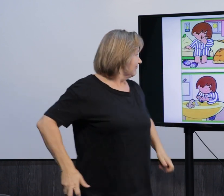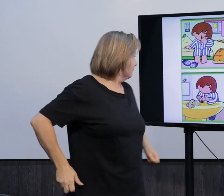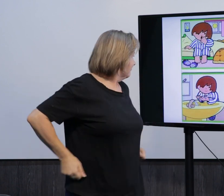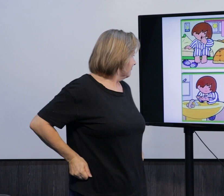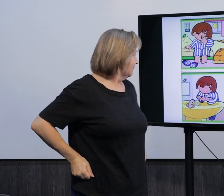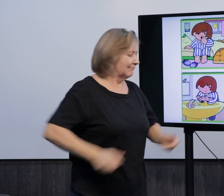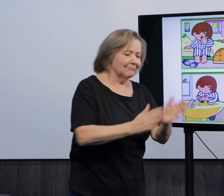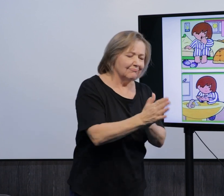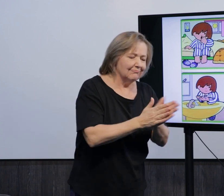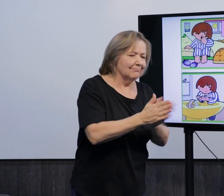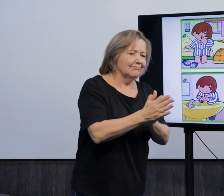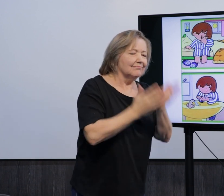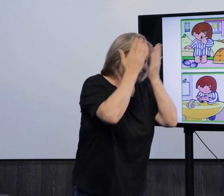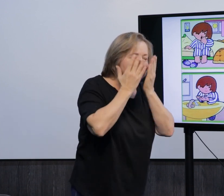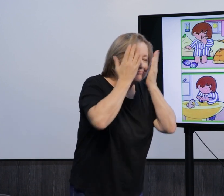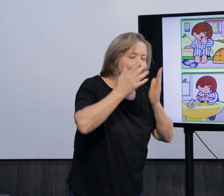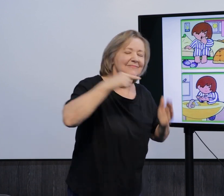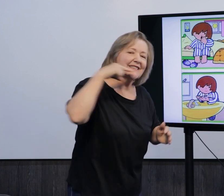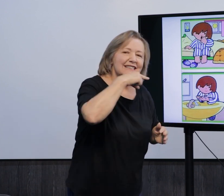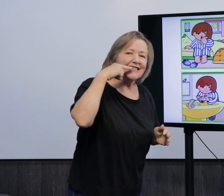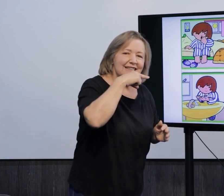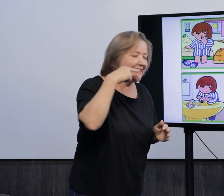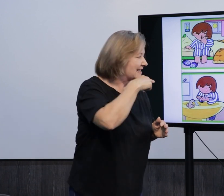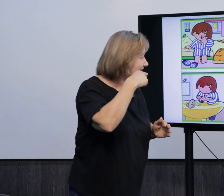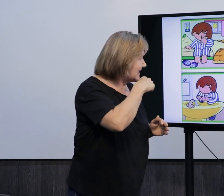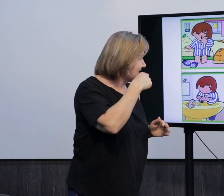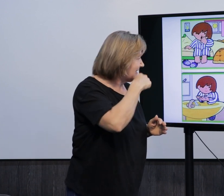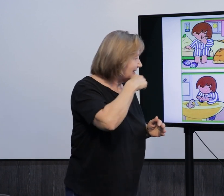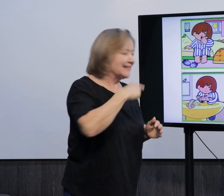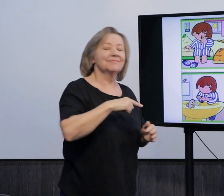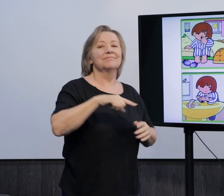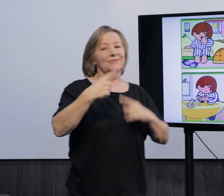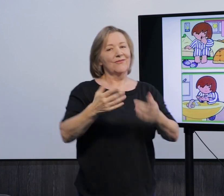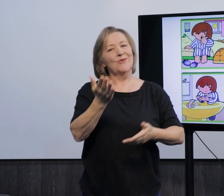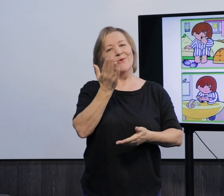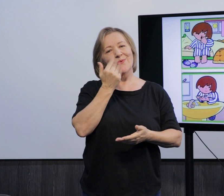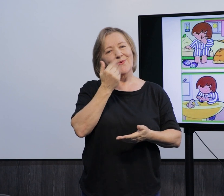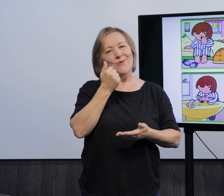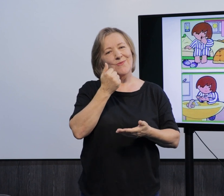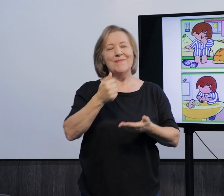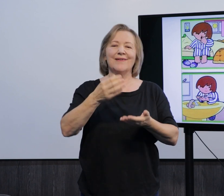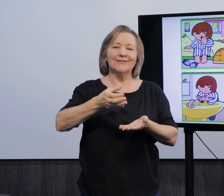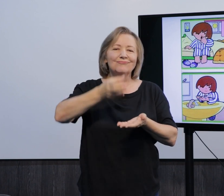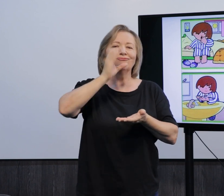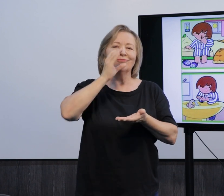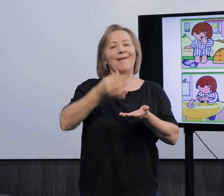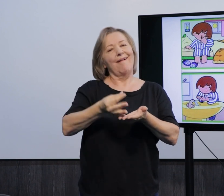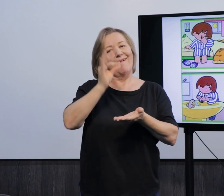visto a minha roupa, lavo meu rosto, escovo os dentes e depois vou tomar o meu